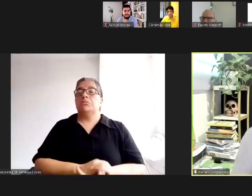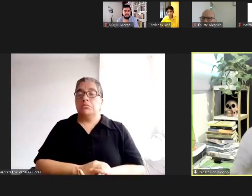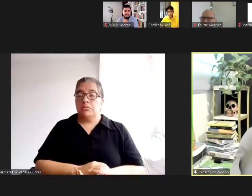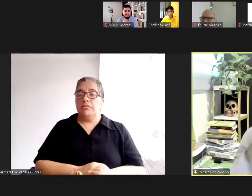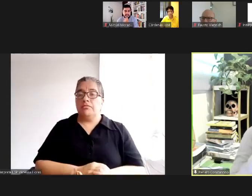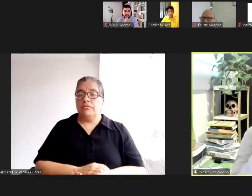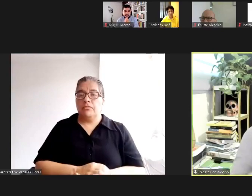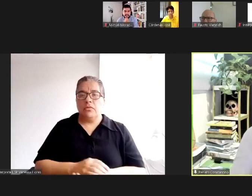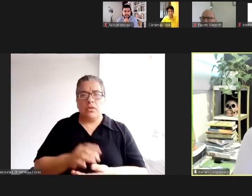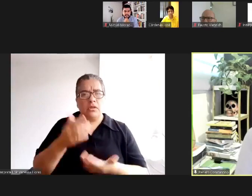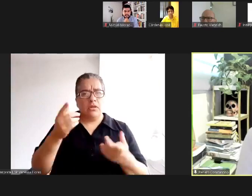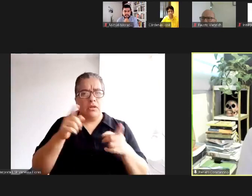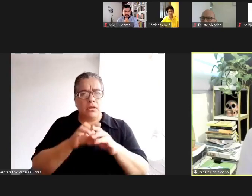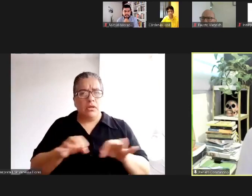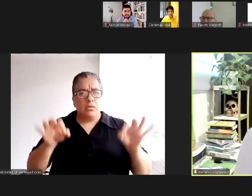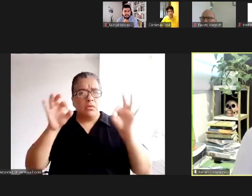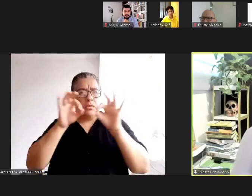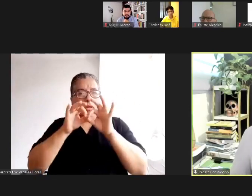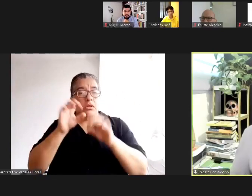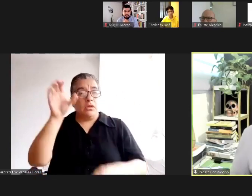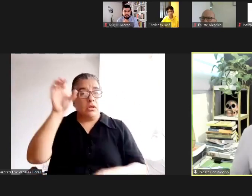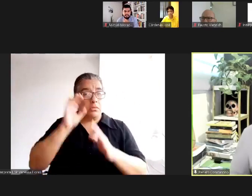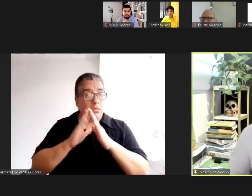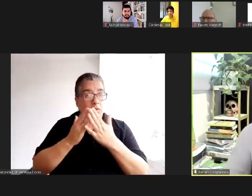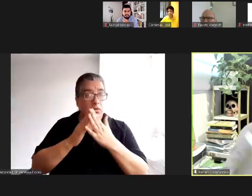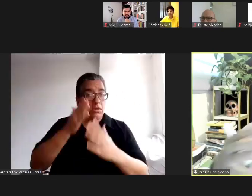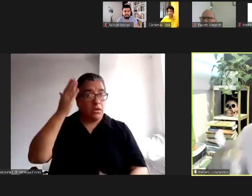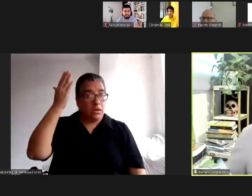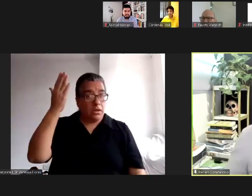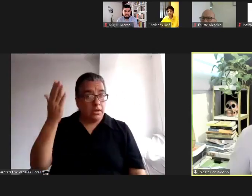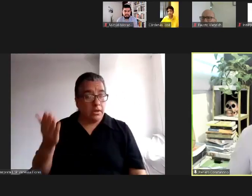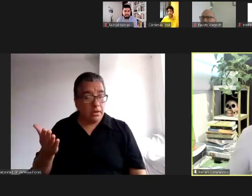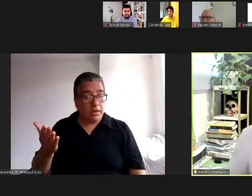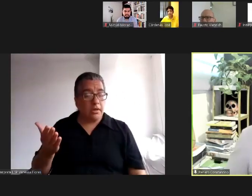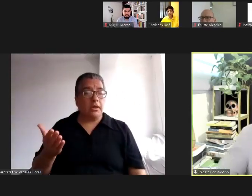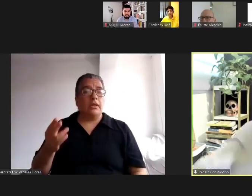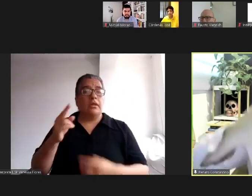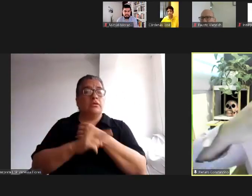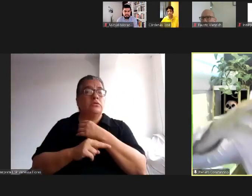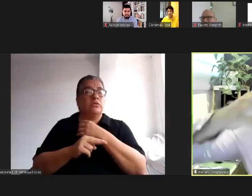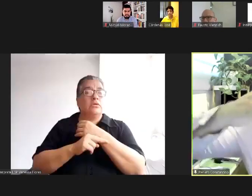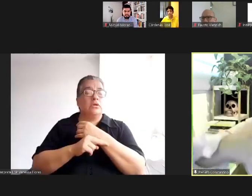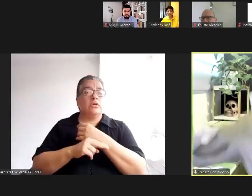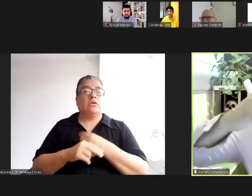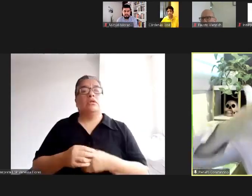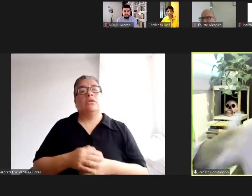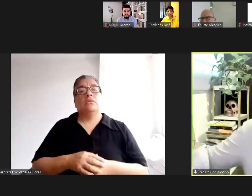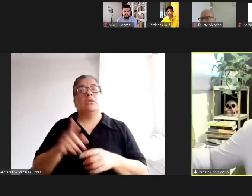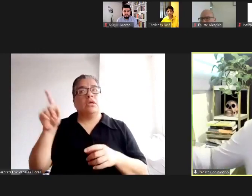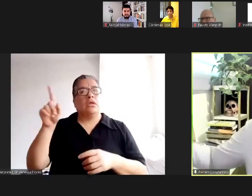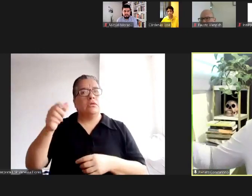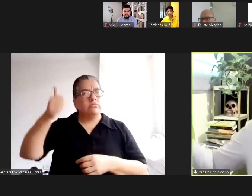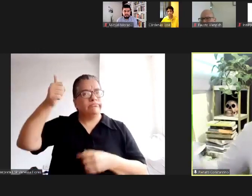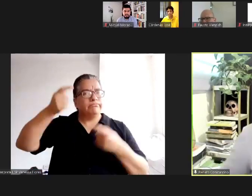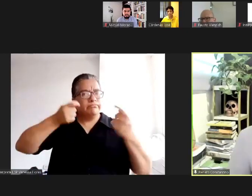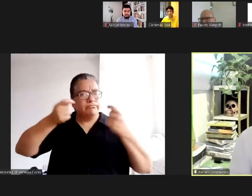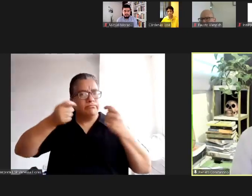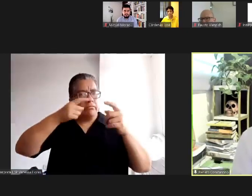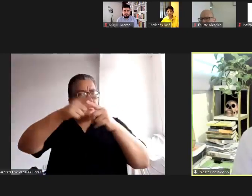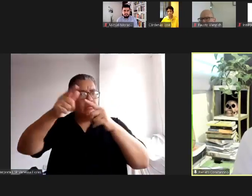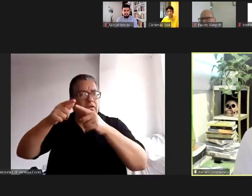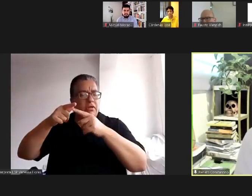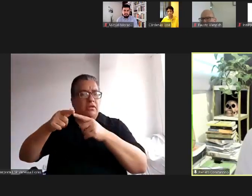espacios, Biblioteca Nacional, como digo, ya no solamente como la Biblioteca Nacional, sino como el ente rector de todas las bibliotecas del